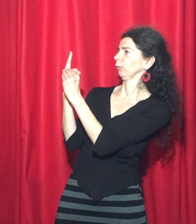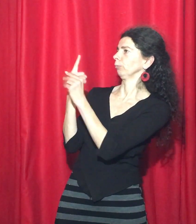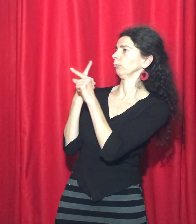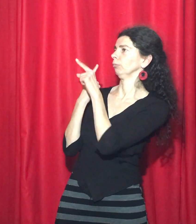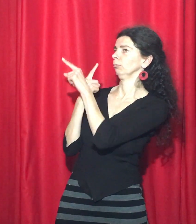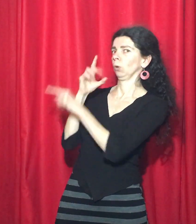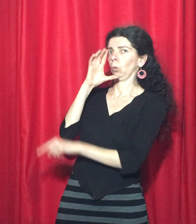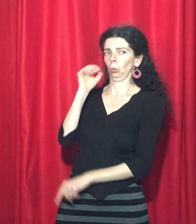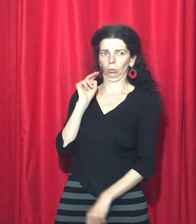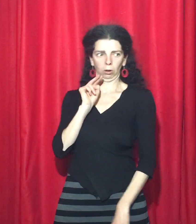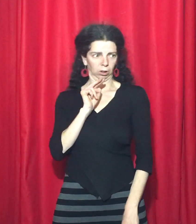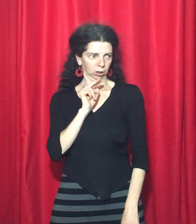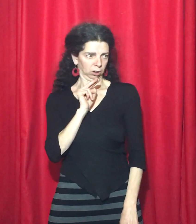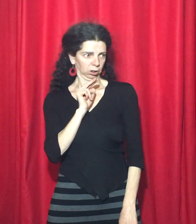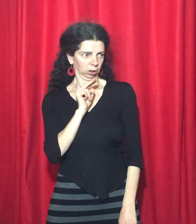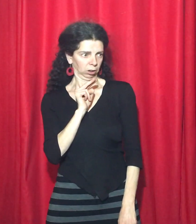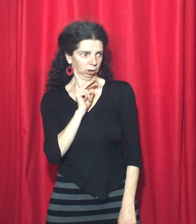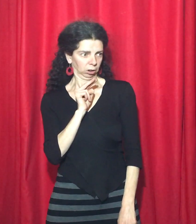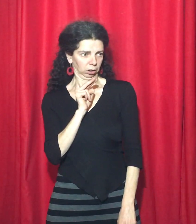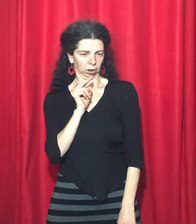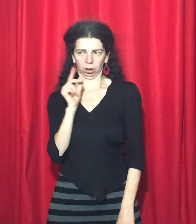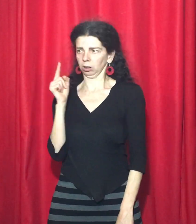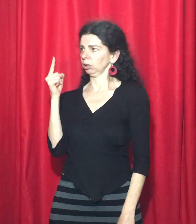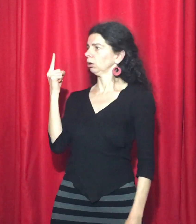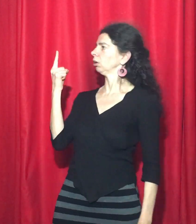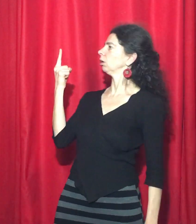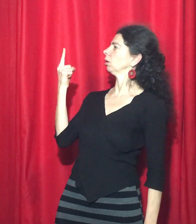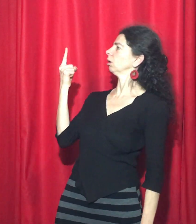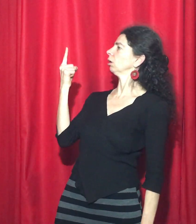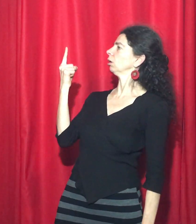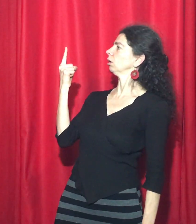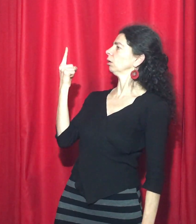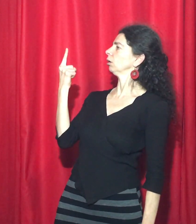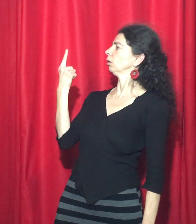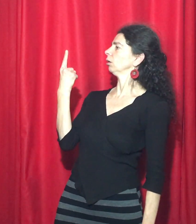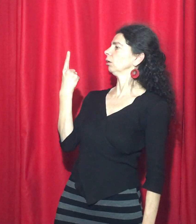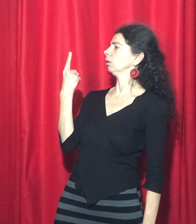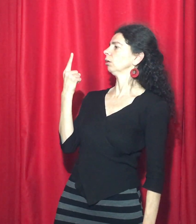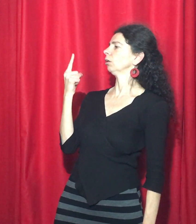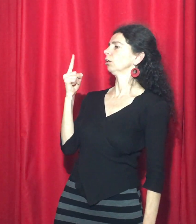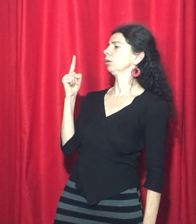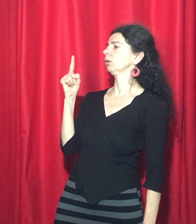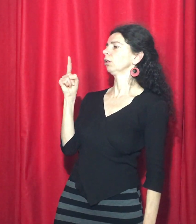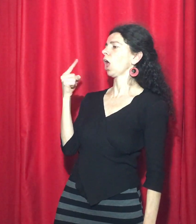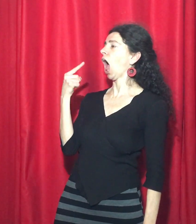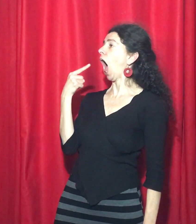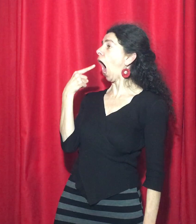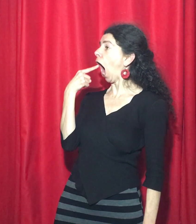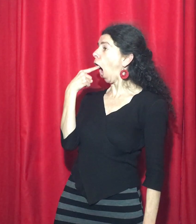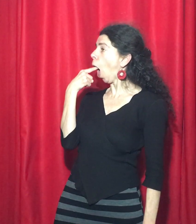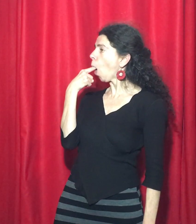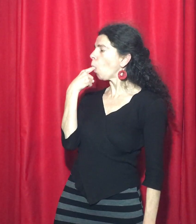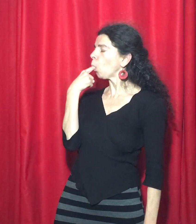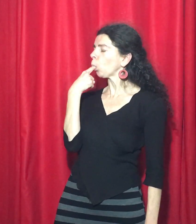la regardait avec attention, et Jules, d'un air de connaisseur, mit la crotte dans sa bouche.